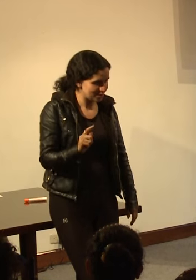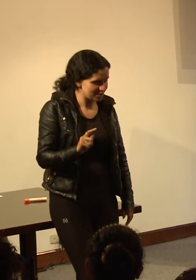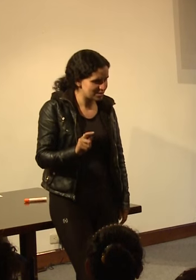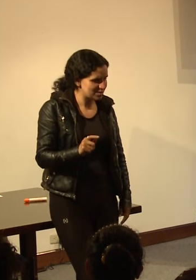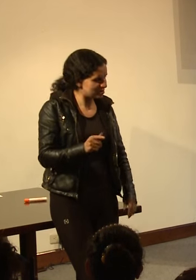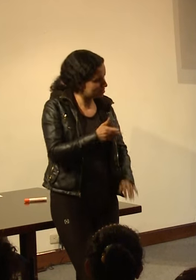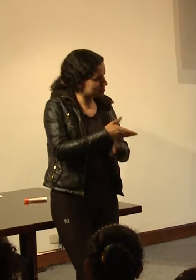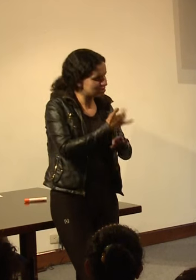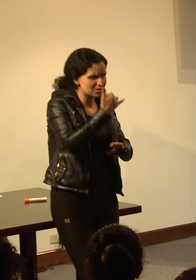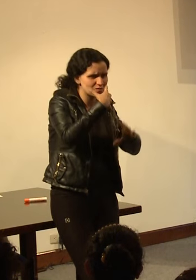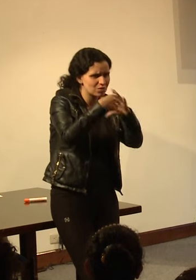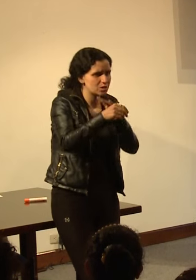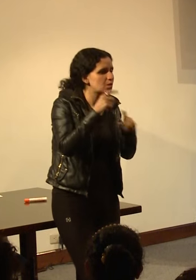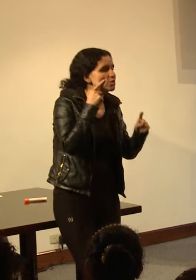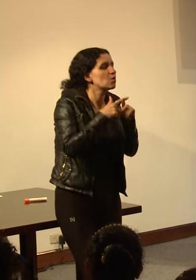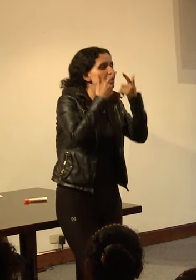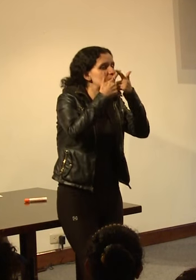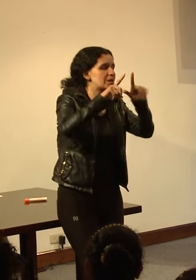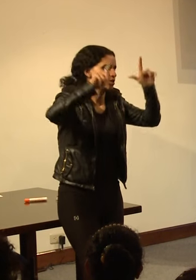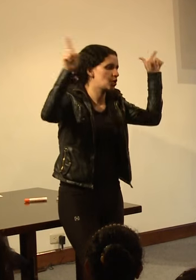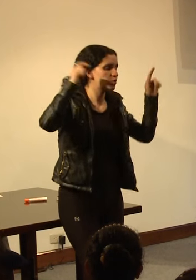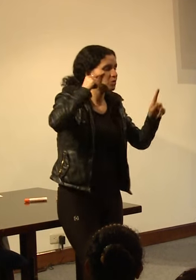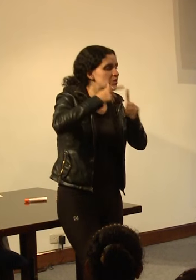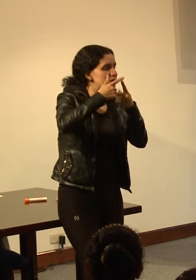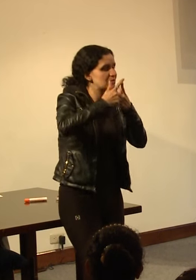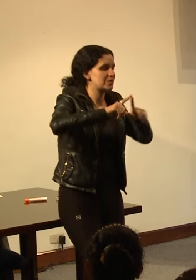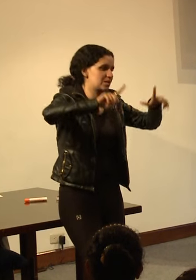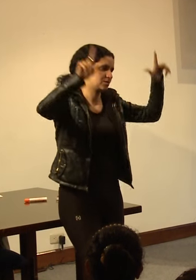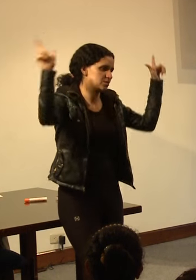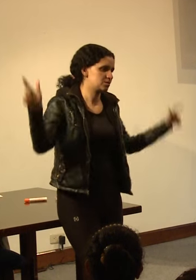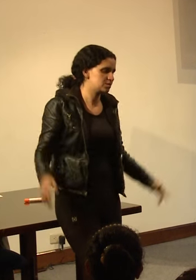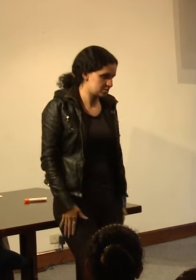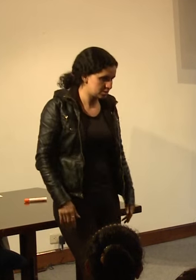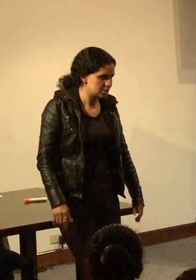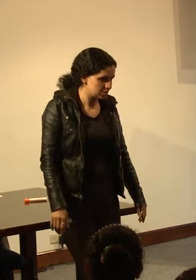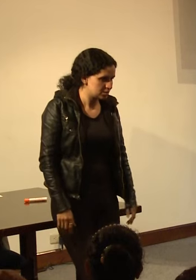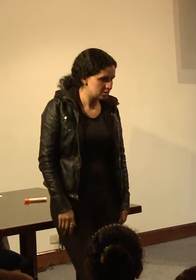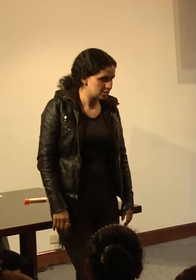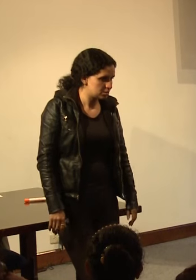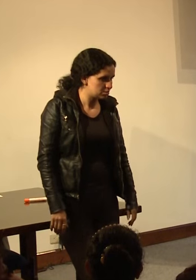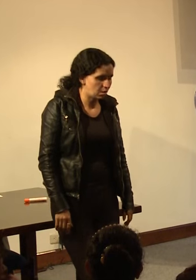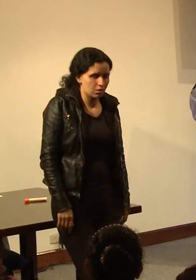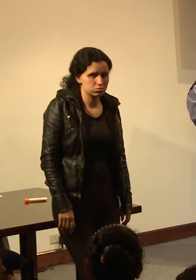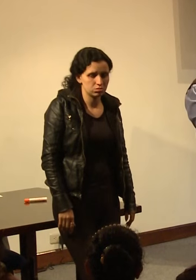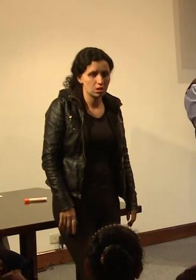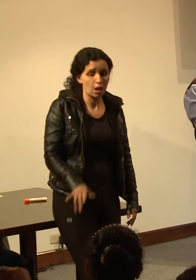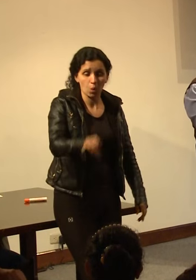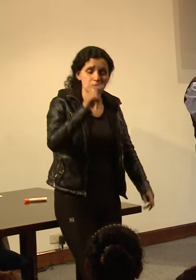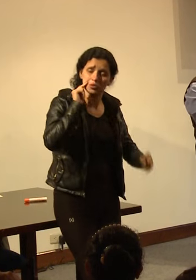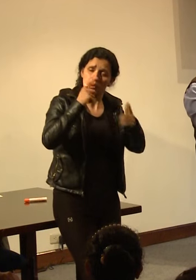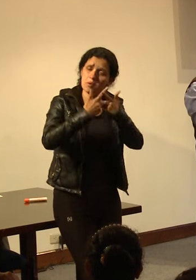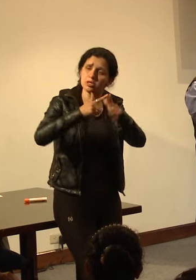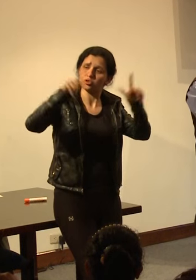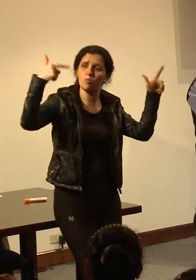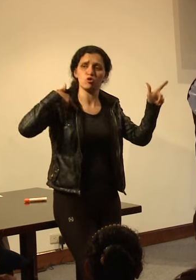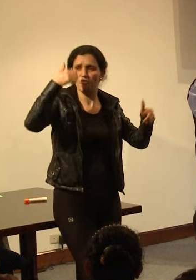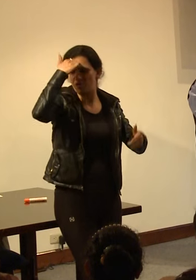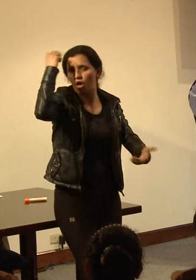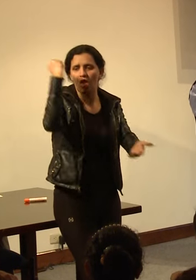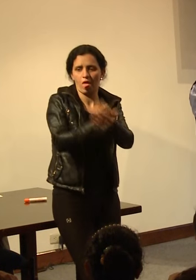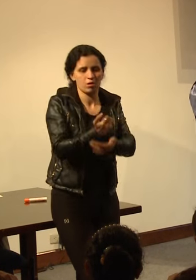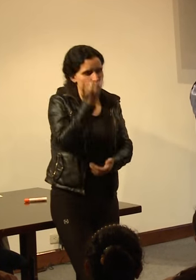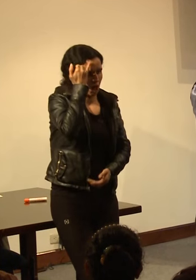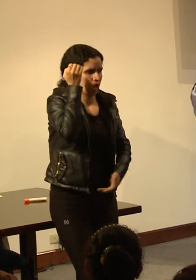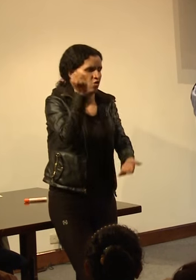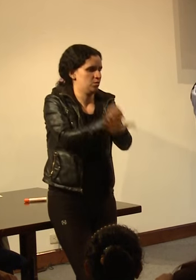se fue, esto es para la emancipación. Entonces yo no puedo ser pues contradictorio en que quiero que sean pues libres, pero